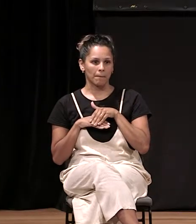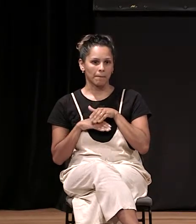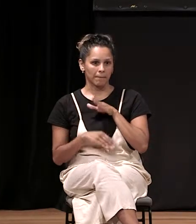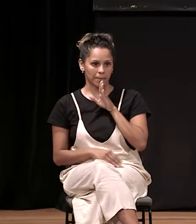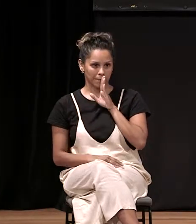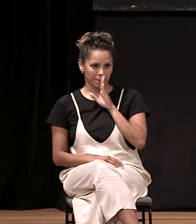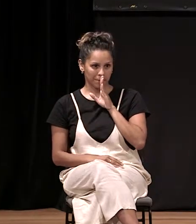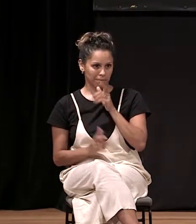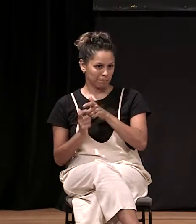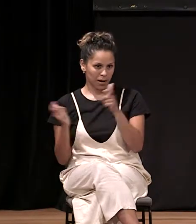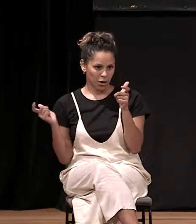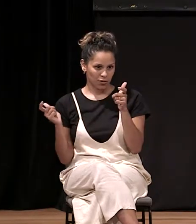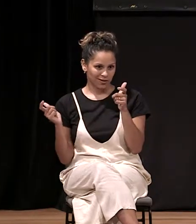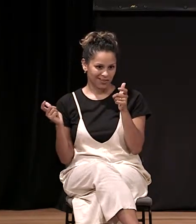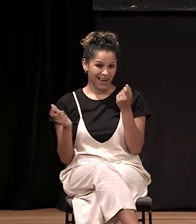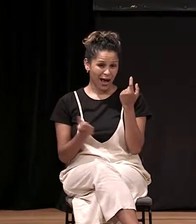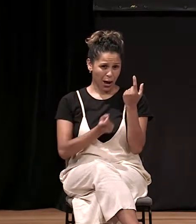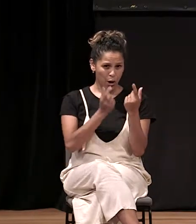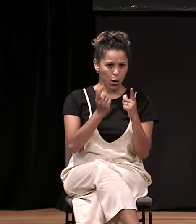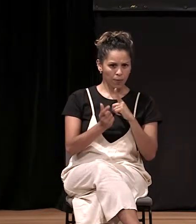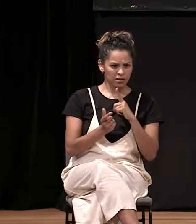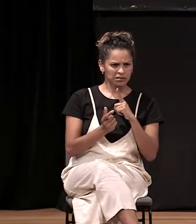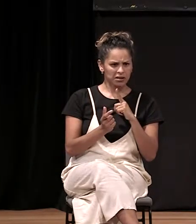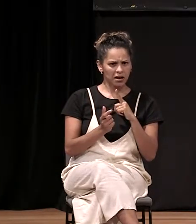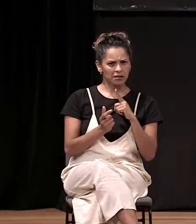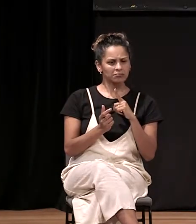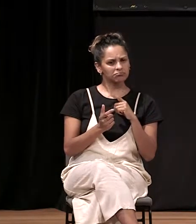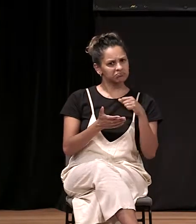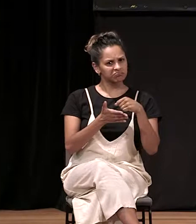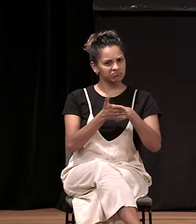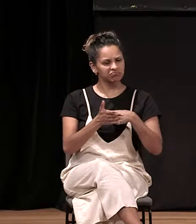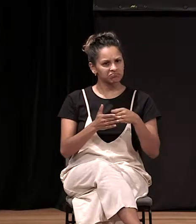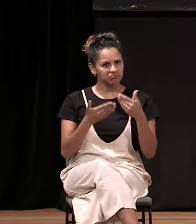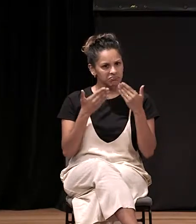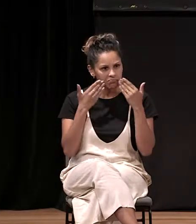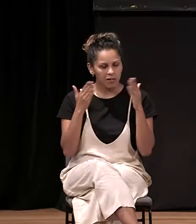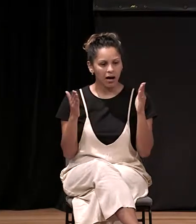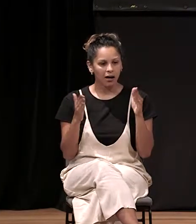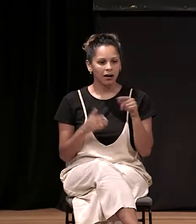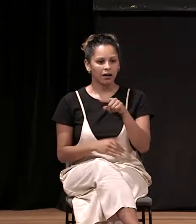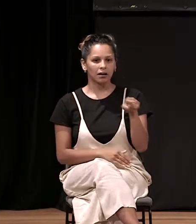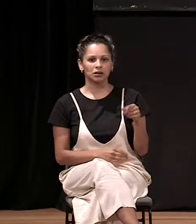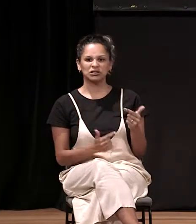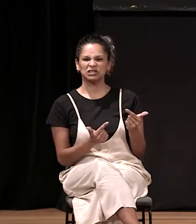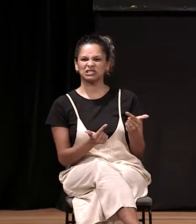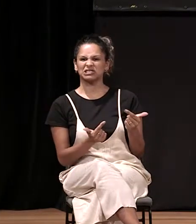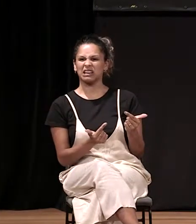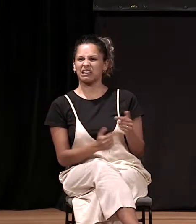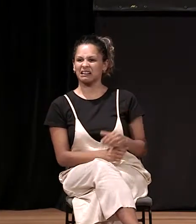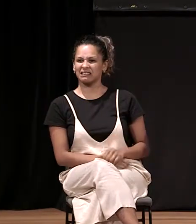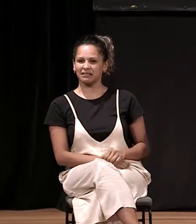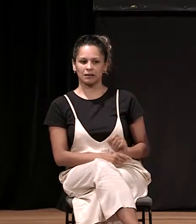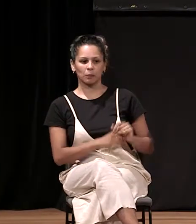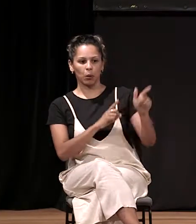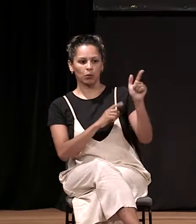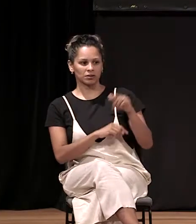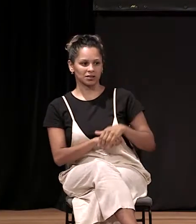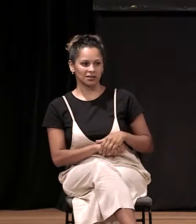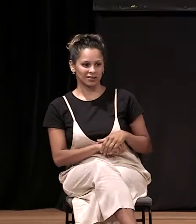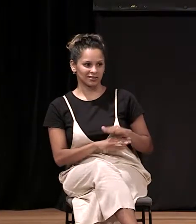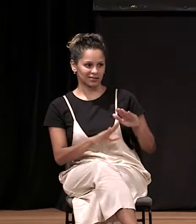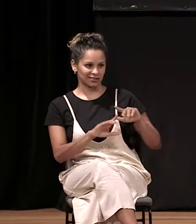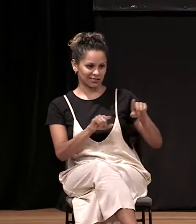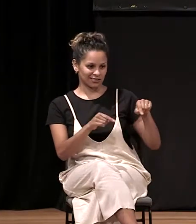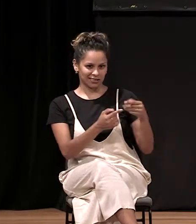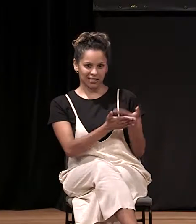têm voz ativa são colocadas, igual uma humorista falou outro dia, elas são as chatas, elas são expulsas da sala,